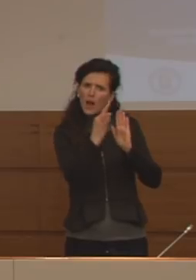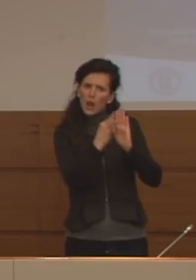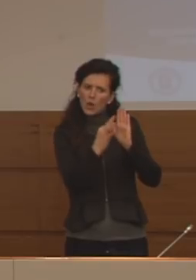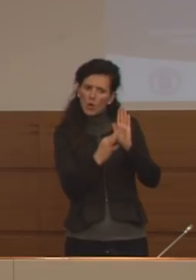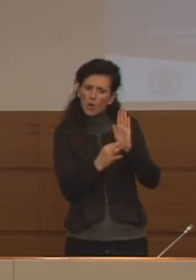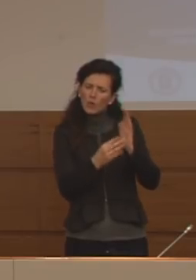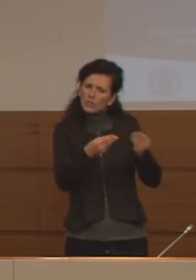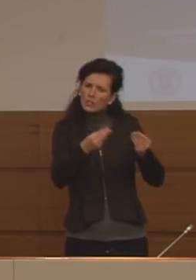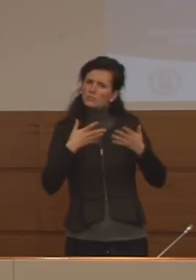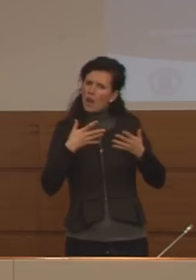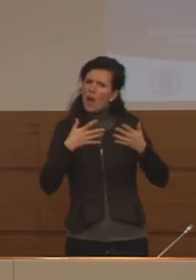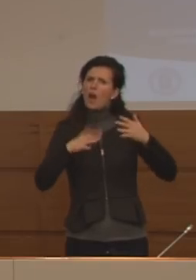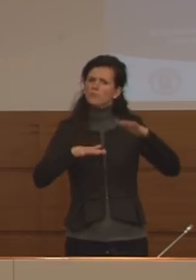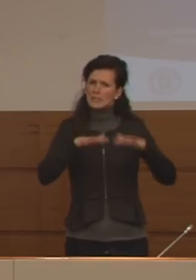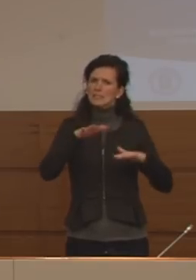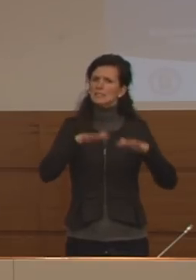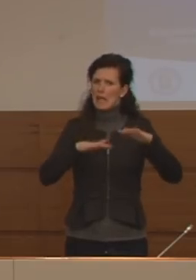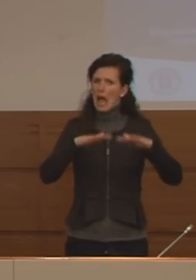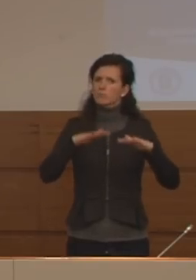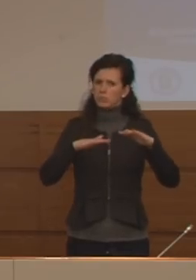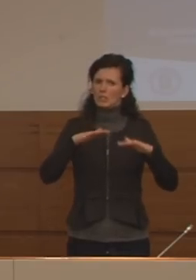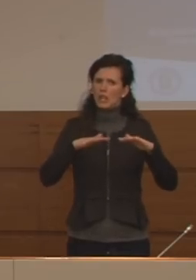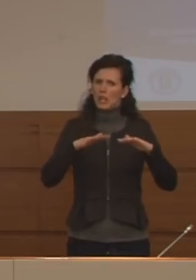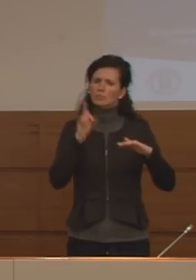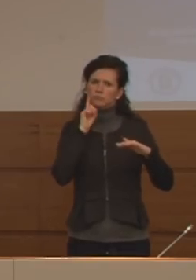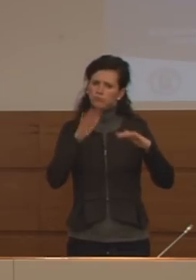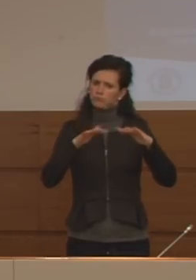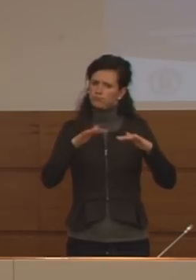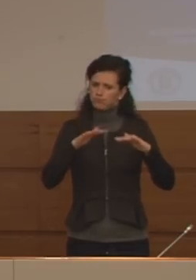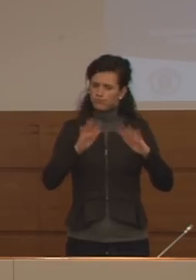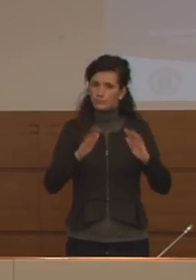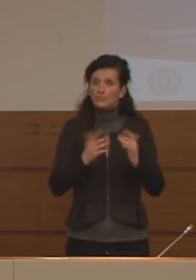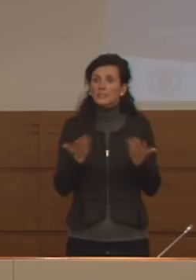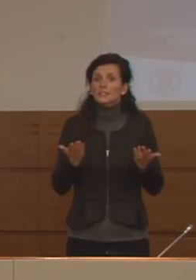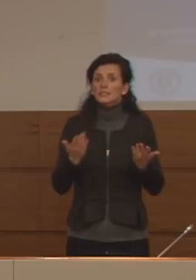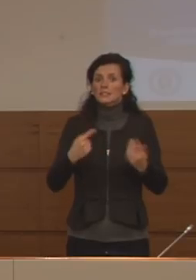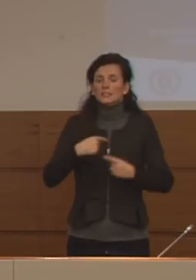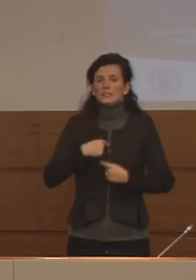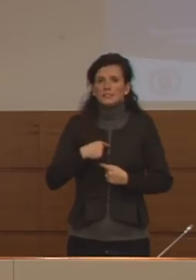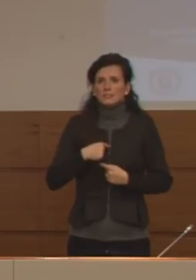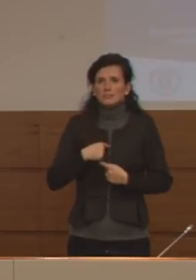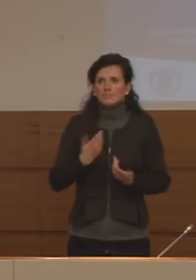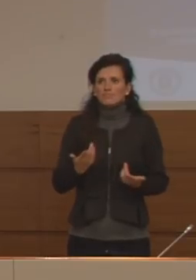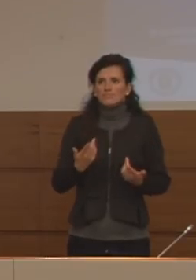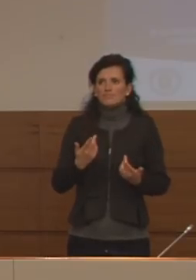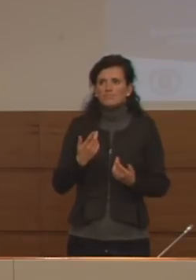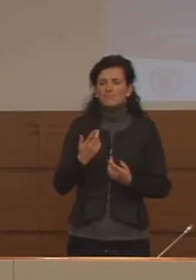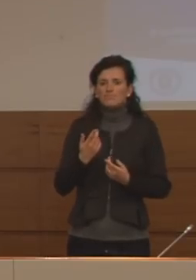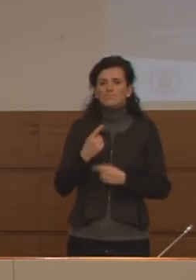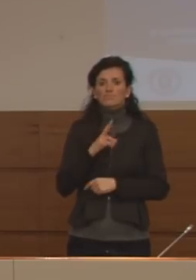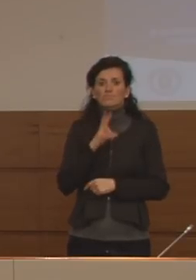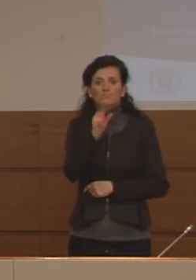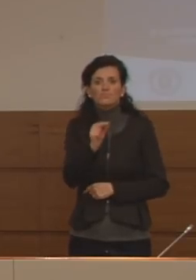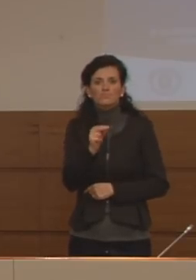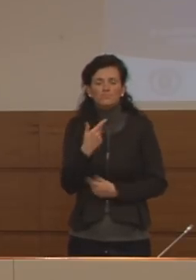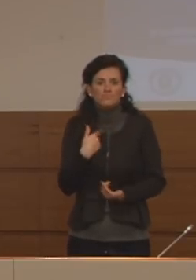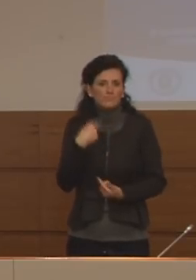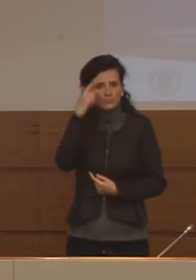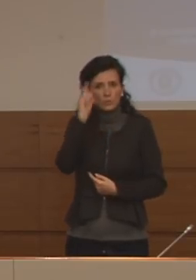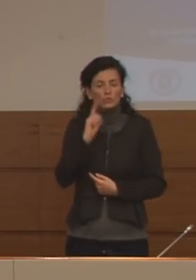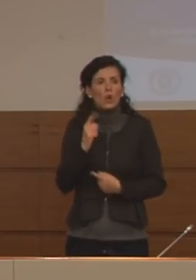stabilizzando poi io non so dirvi se abbiamo iniziato stiamo iniziando